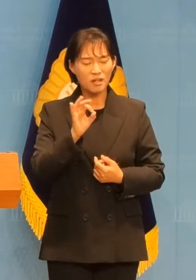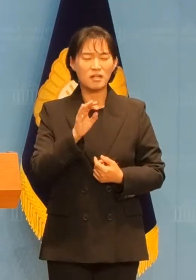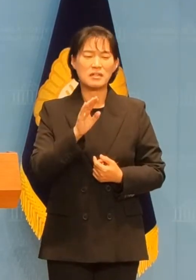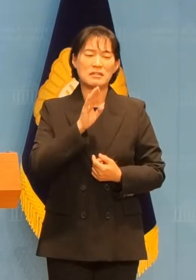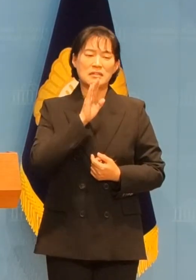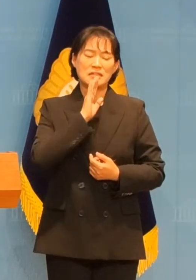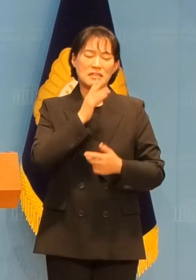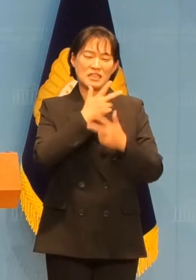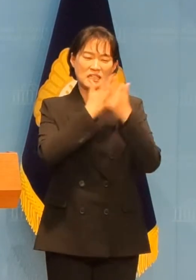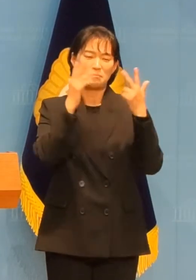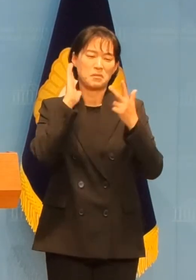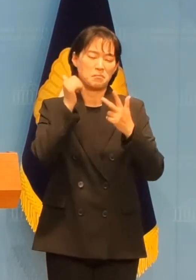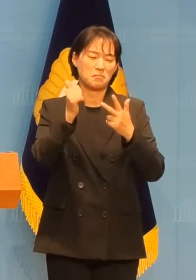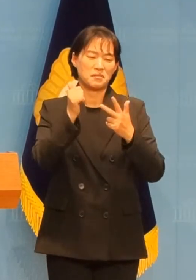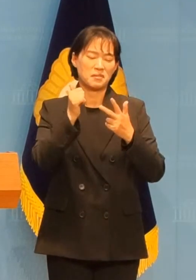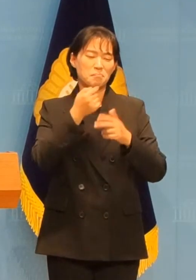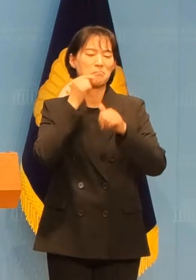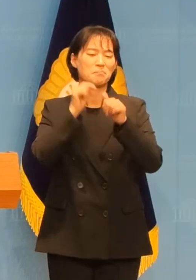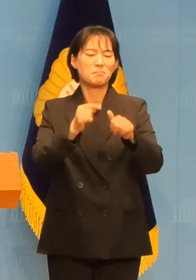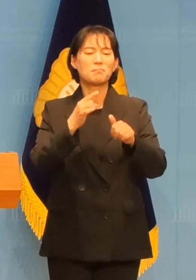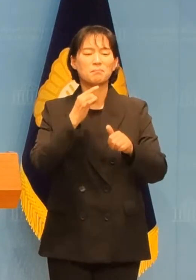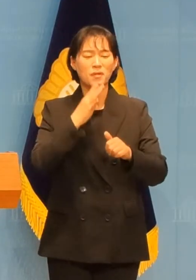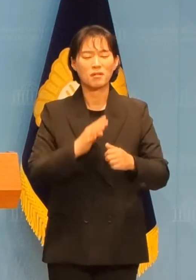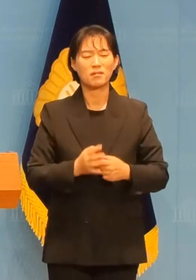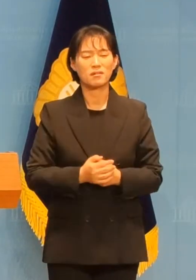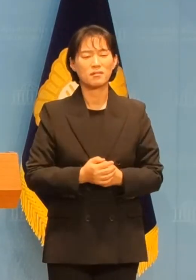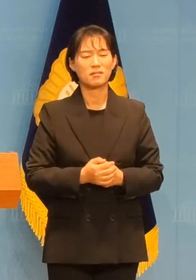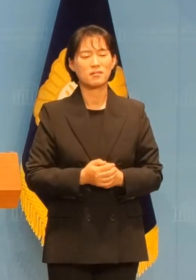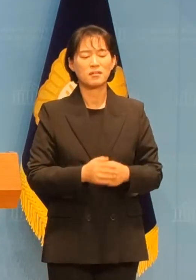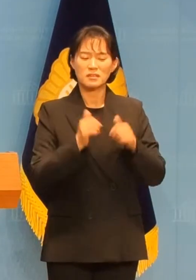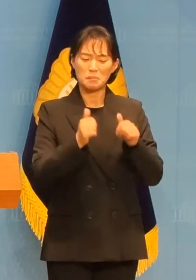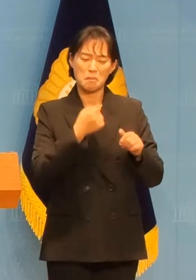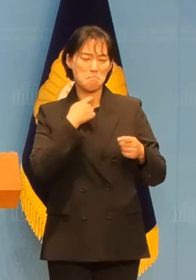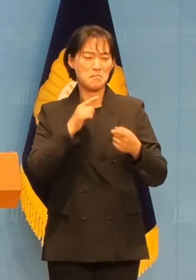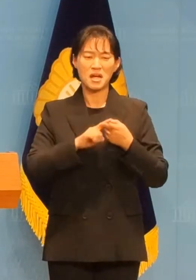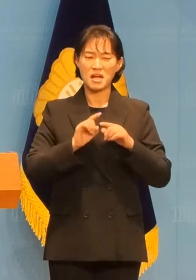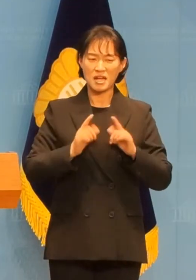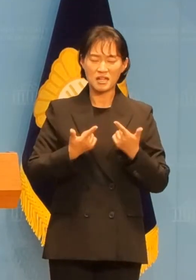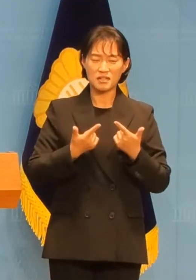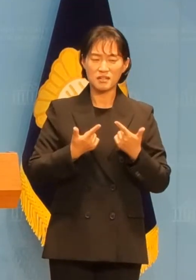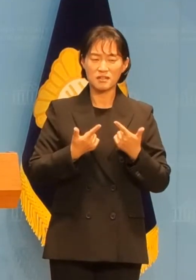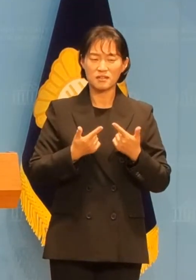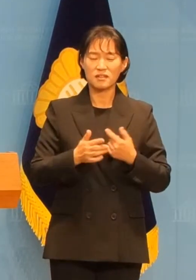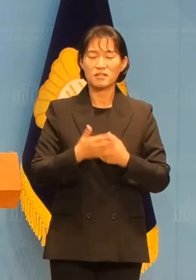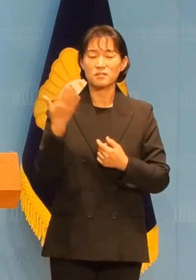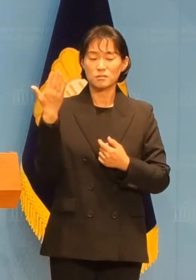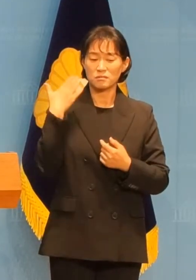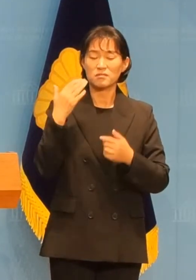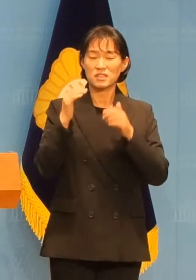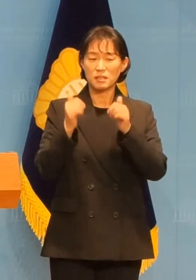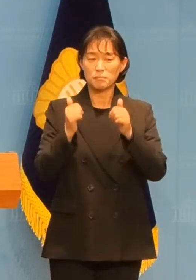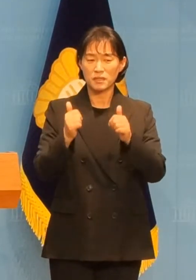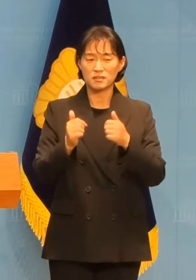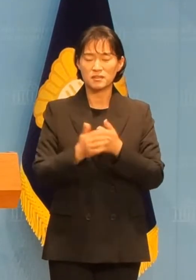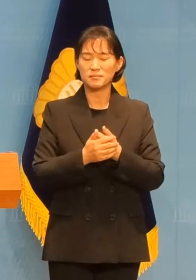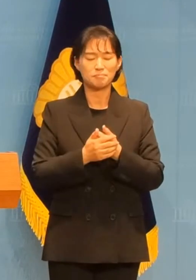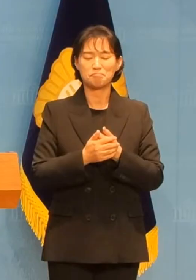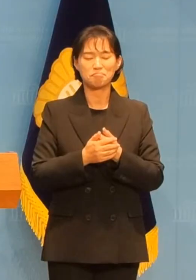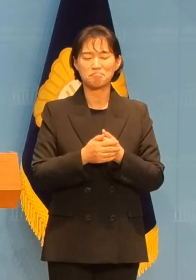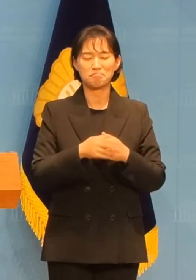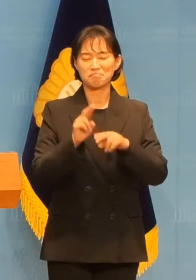개딸의 명령일 뿐입니다. 재판이 마음에 들지 않는다며 기존 재판부를